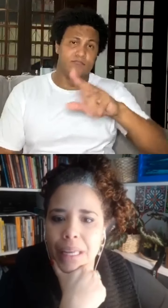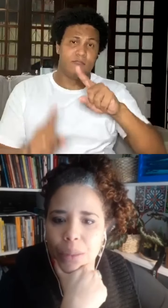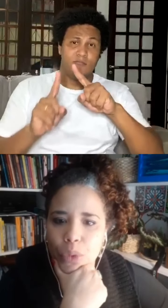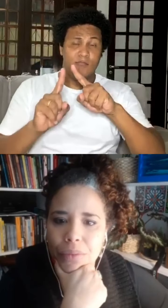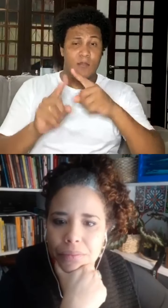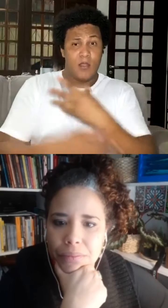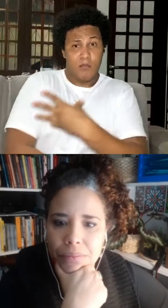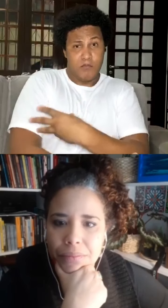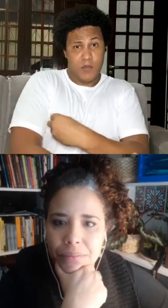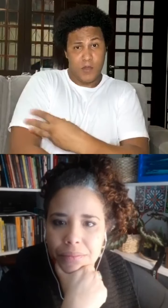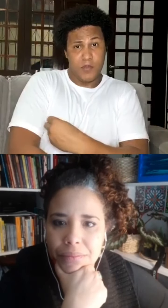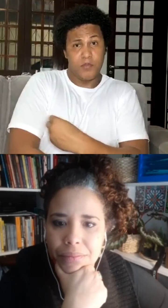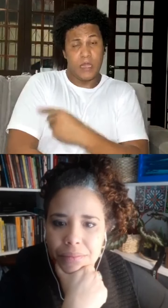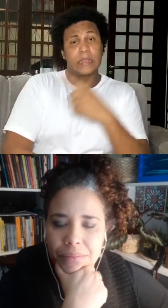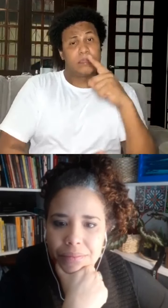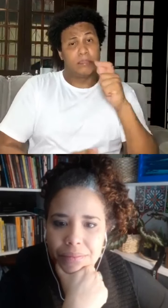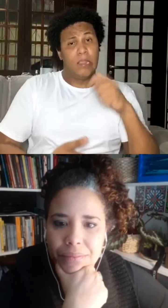25%.